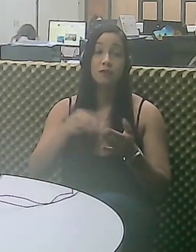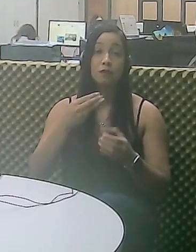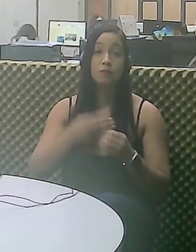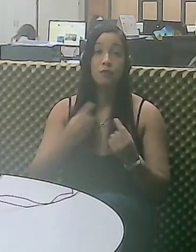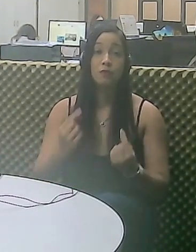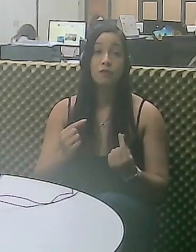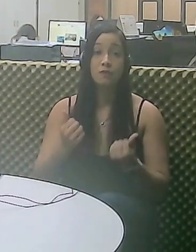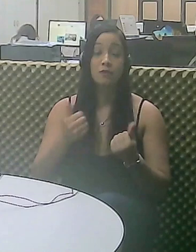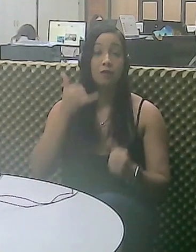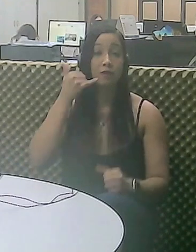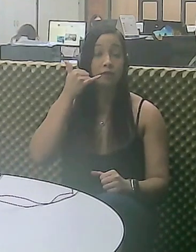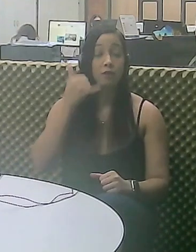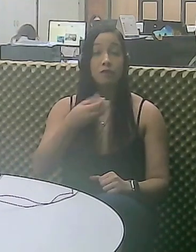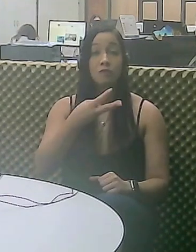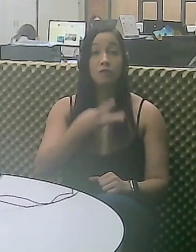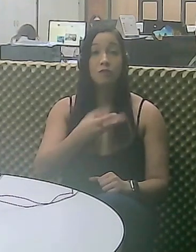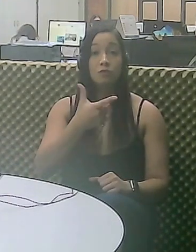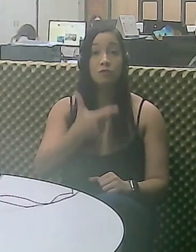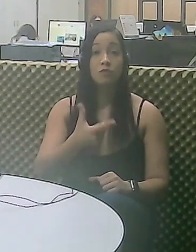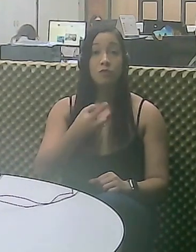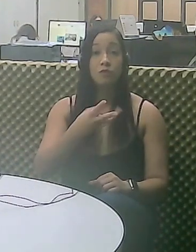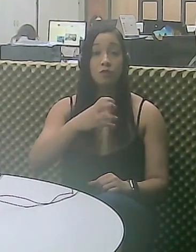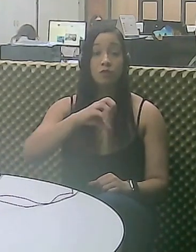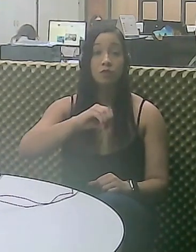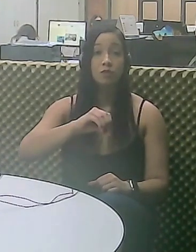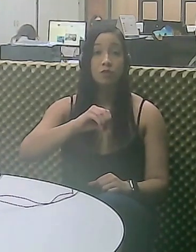de Finanças pelo telefone